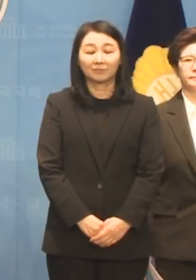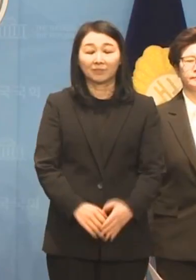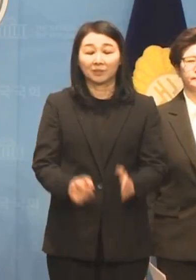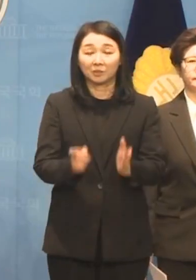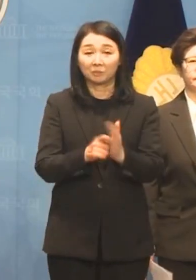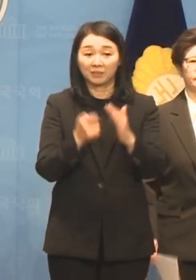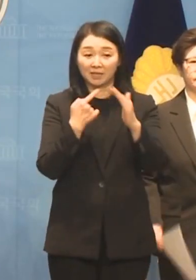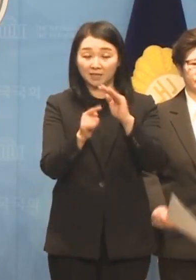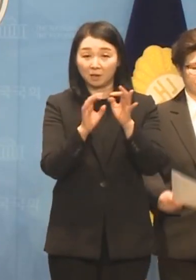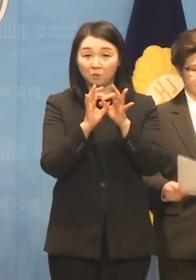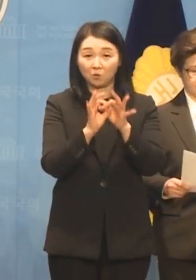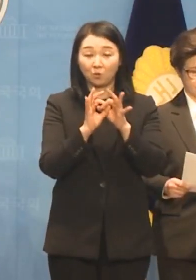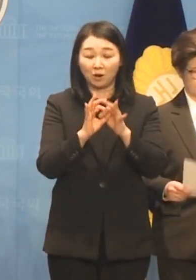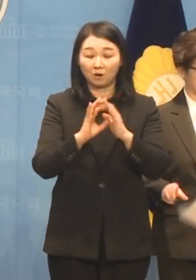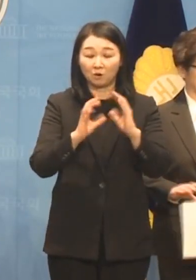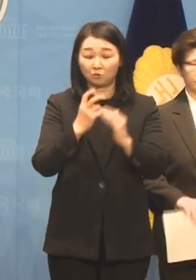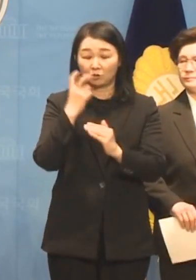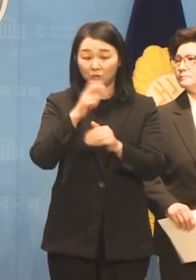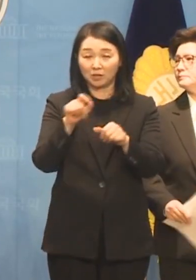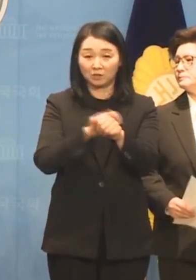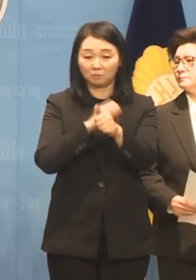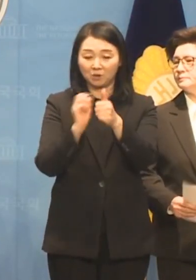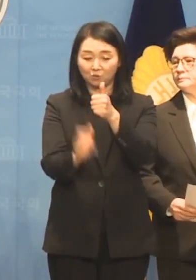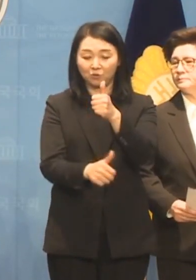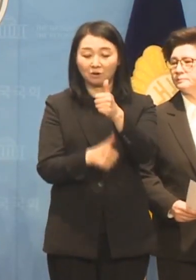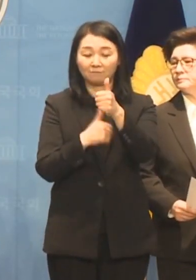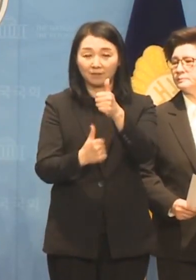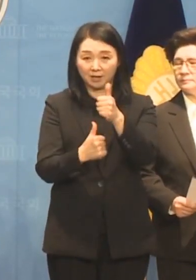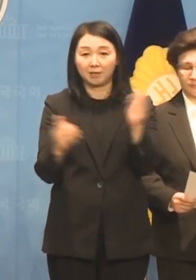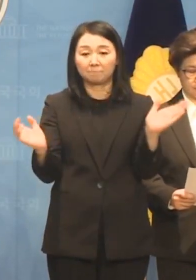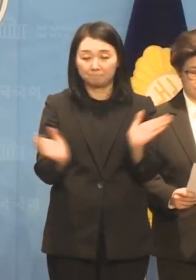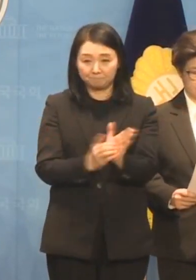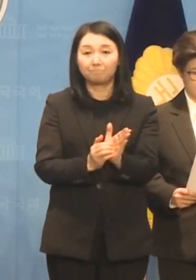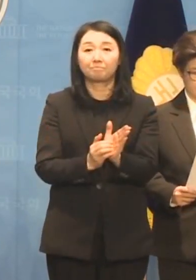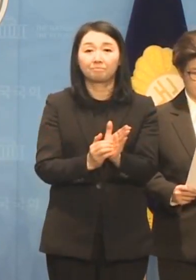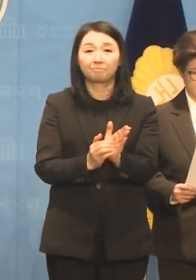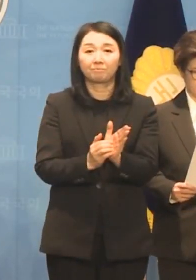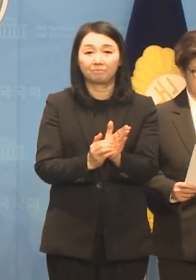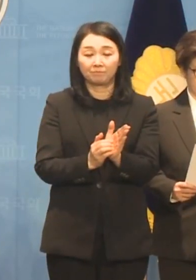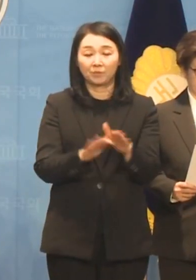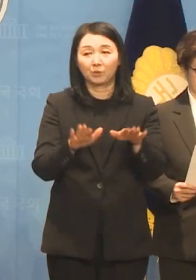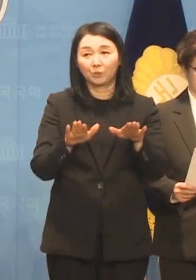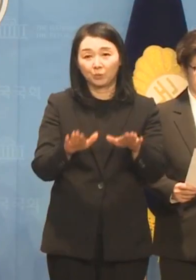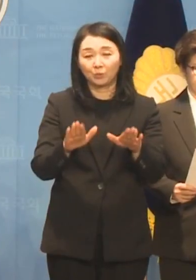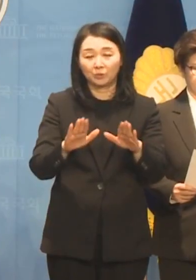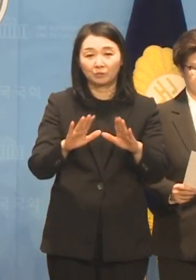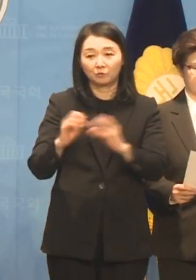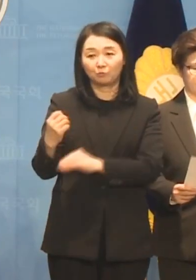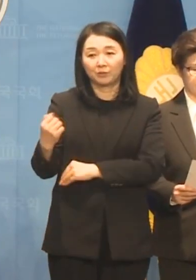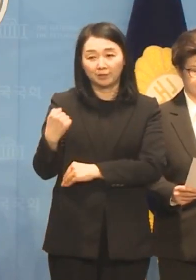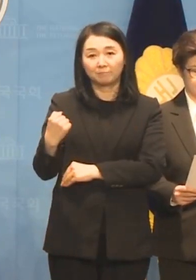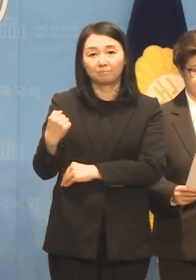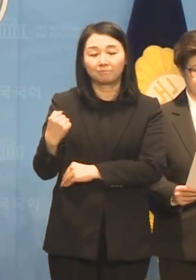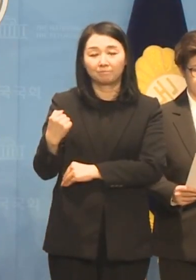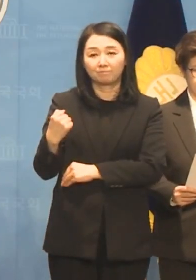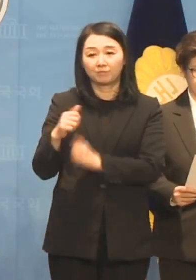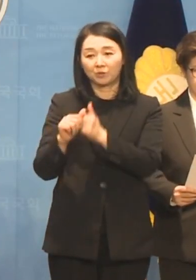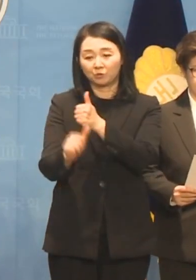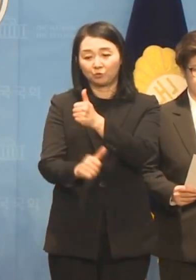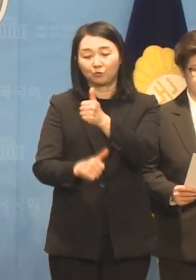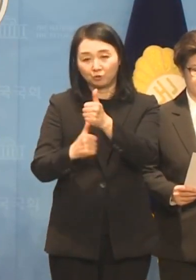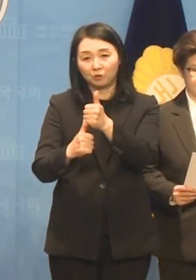비상계엄과 관련돼서 국정조사 특별위원회가 종료됨에 따라서 오늘 국민의힘